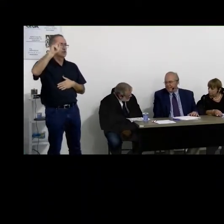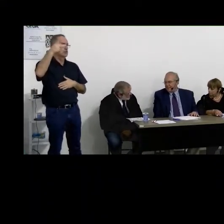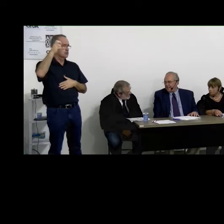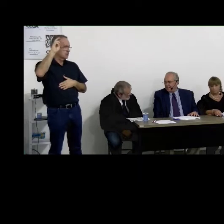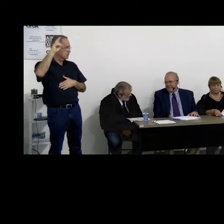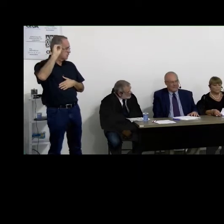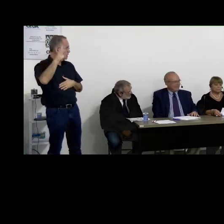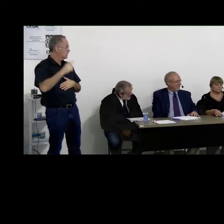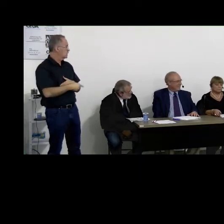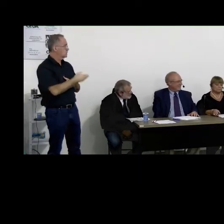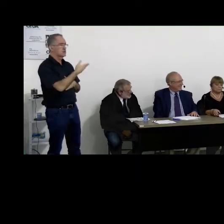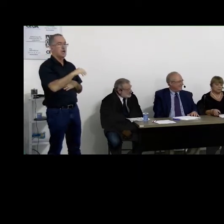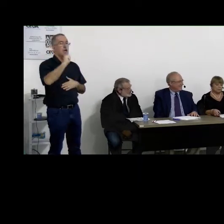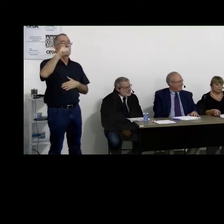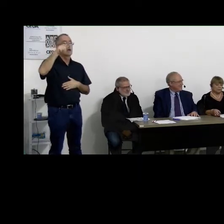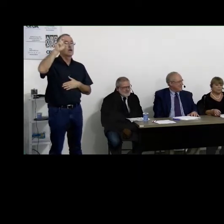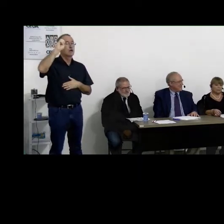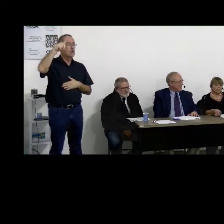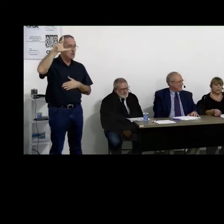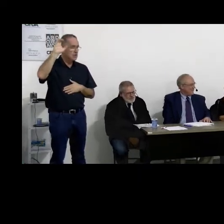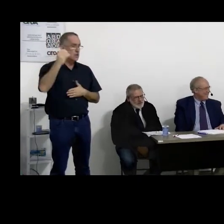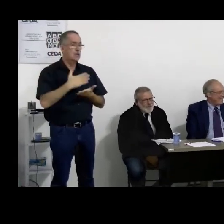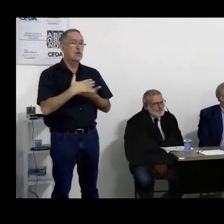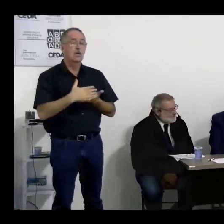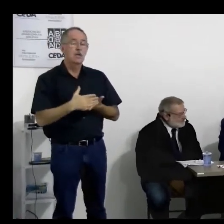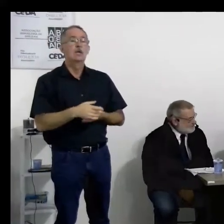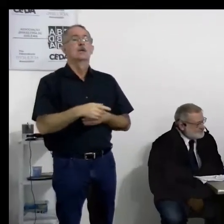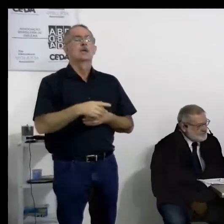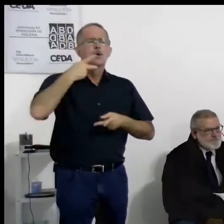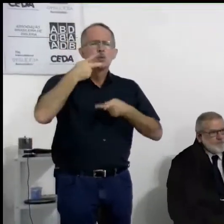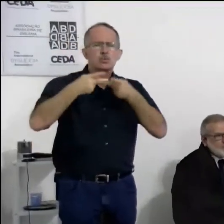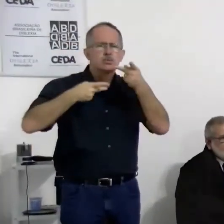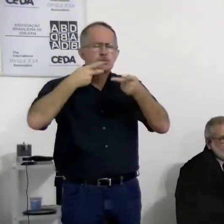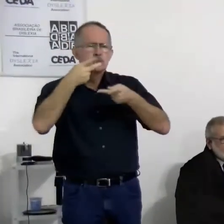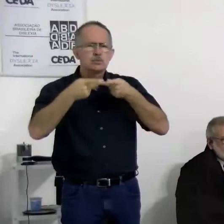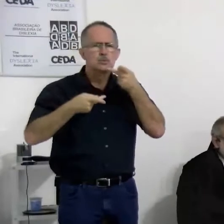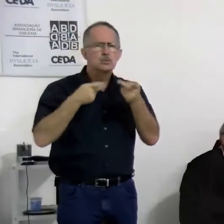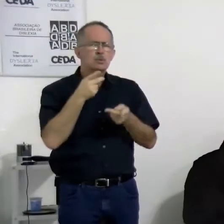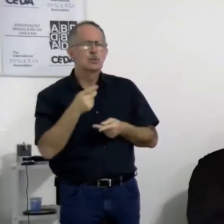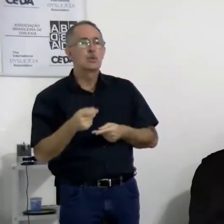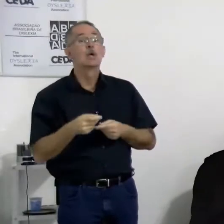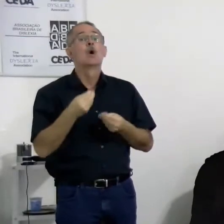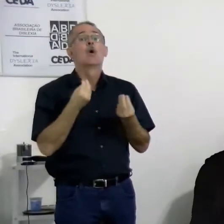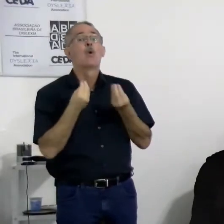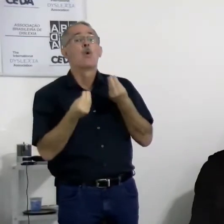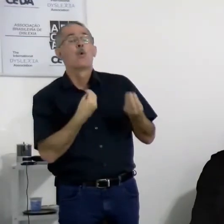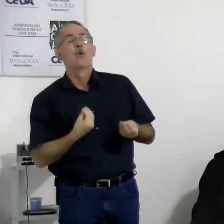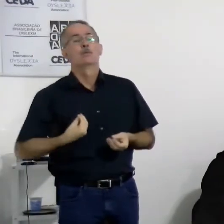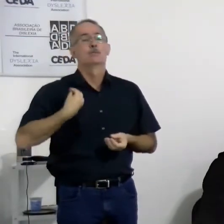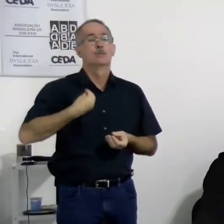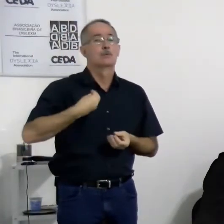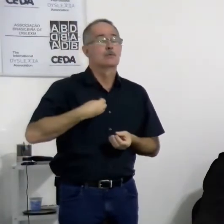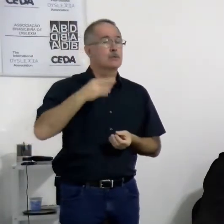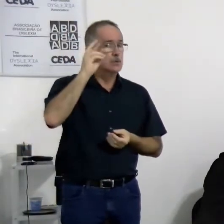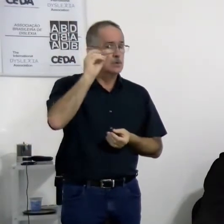Então, Ângela, você começará a fazer as questões. Vou falar um pouquinho sobre o Charles, minutinhos,